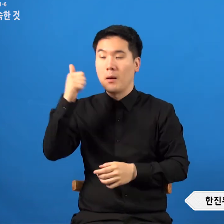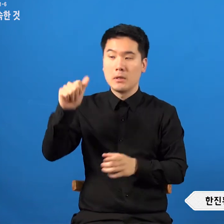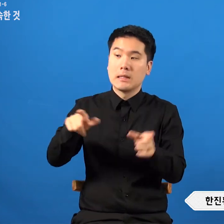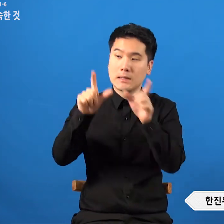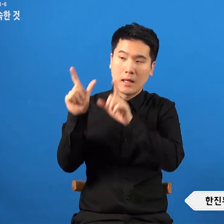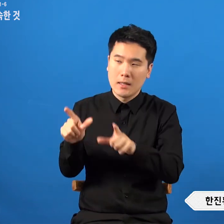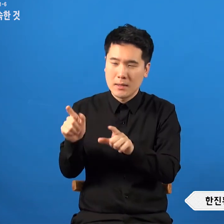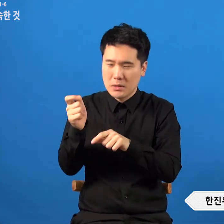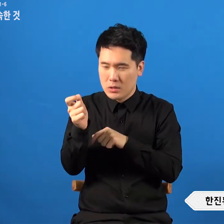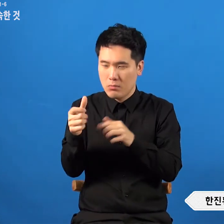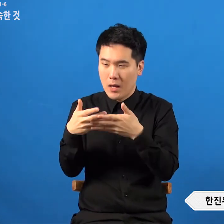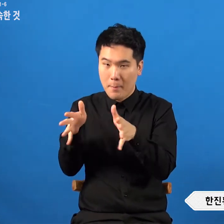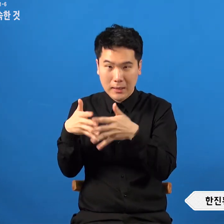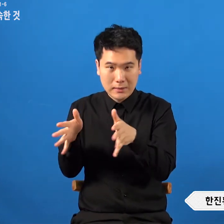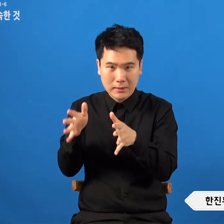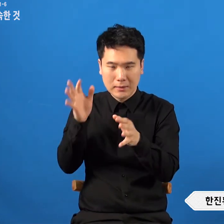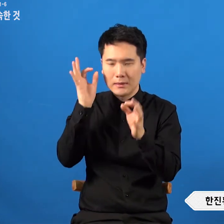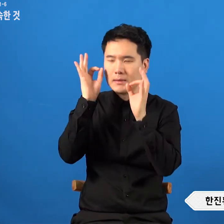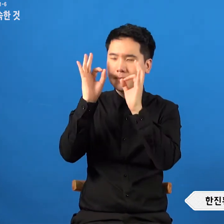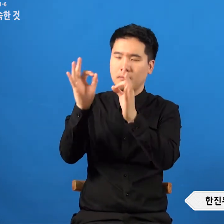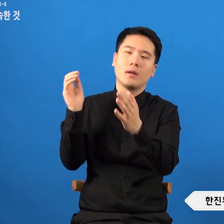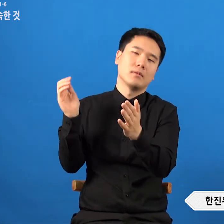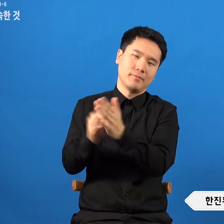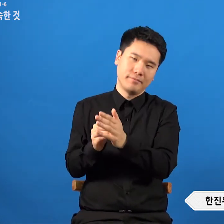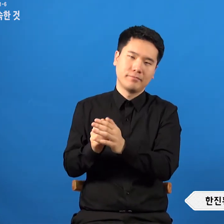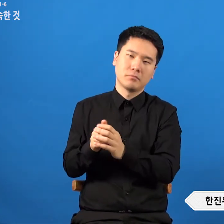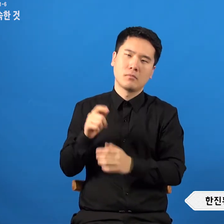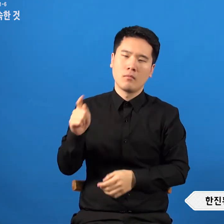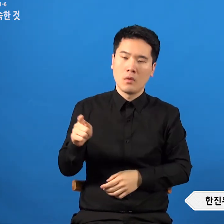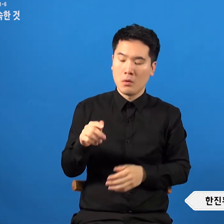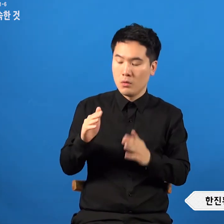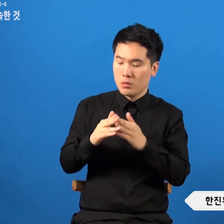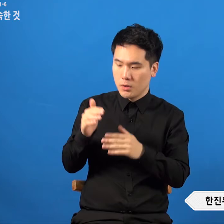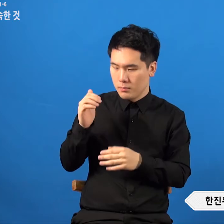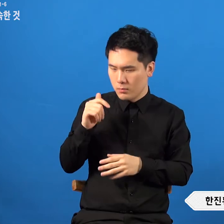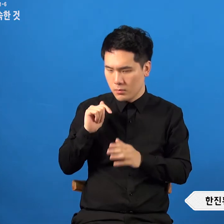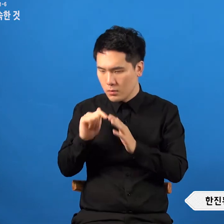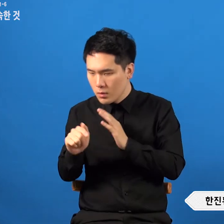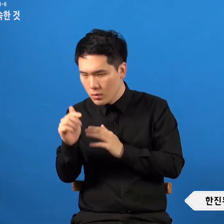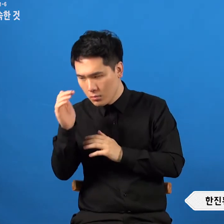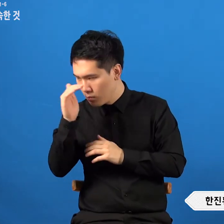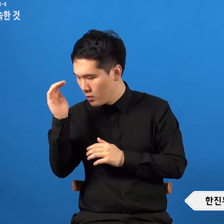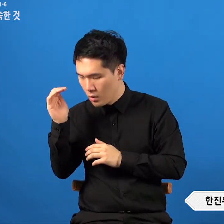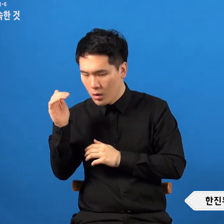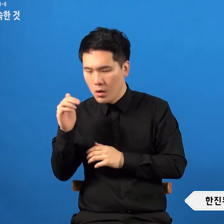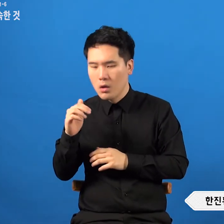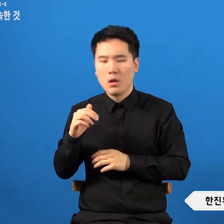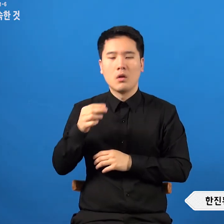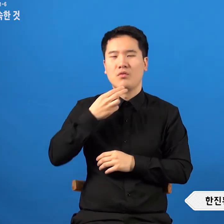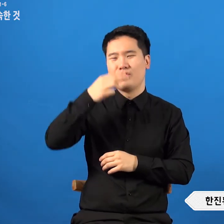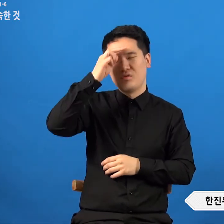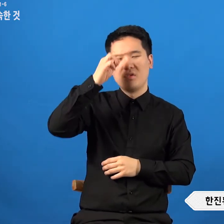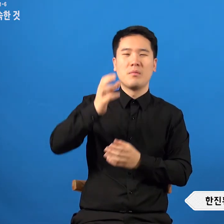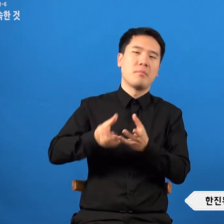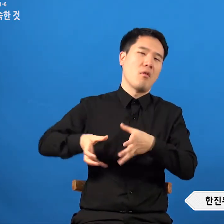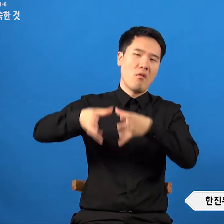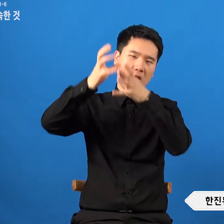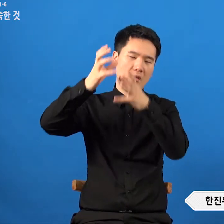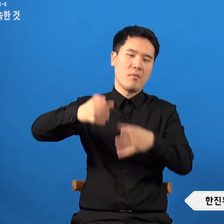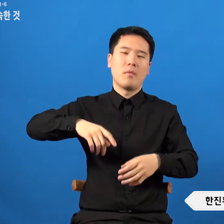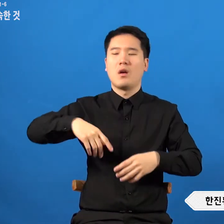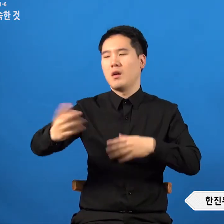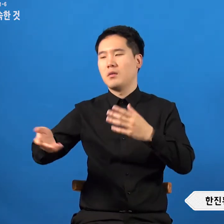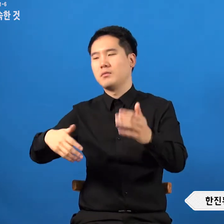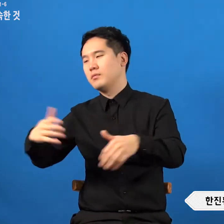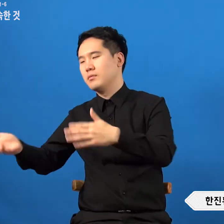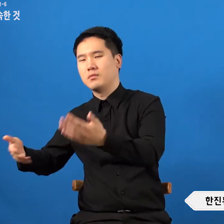찾아냈습니다. 집에 들어서니까 여기저기 빈 술병이 어지럽게 널려 있습니다. 아빠는